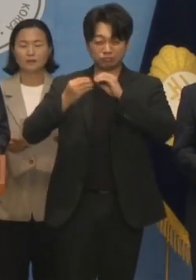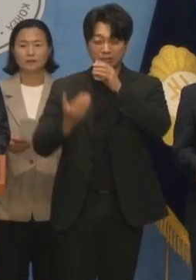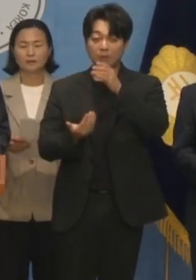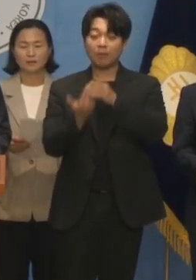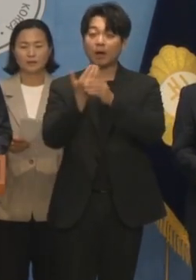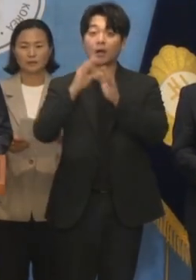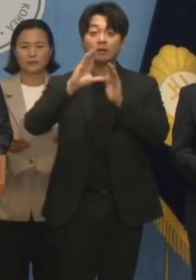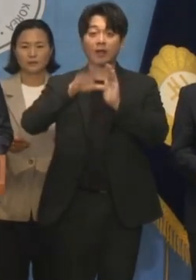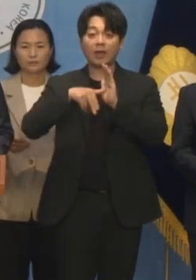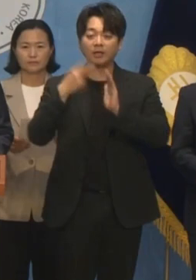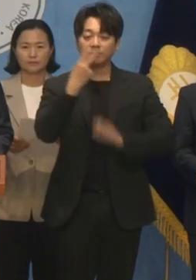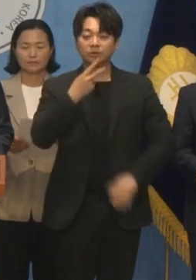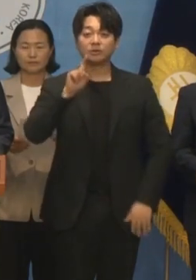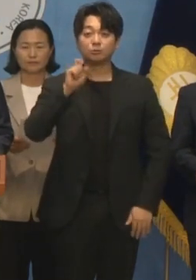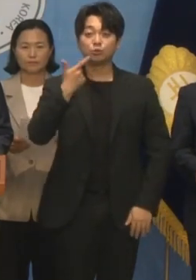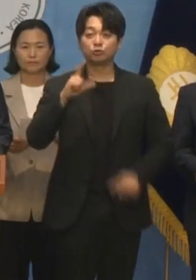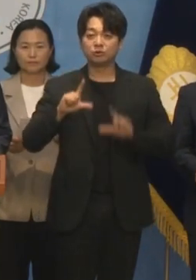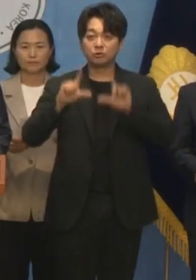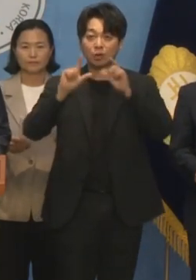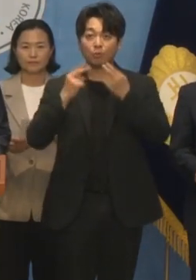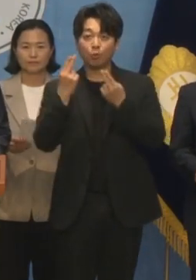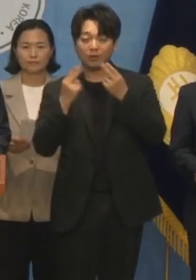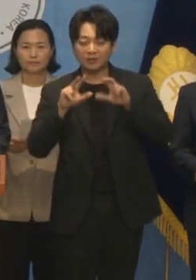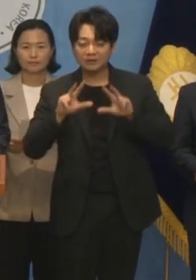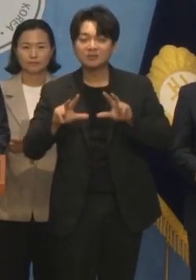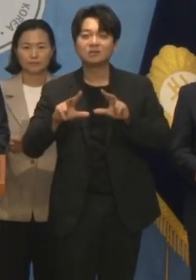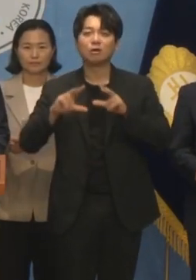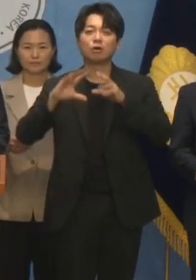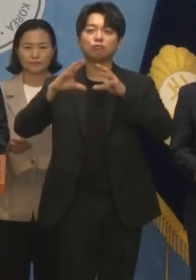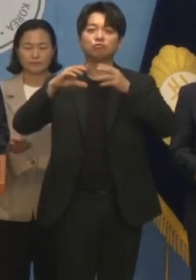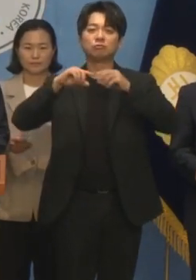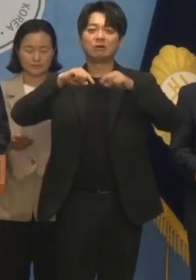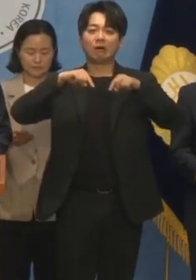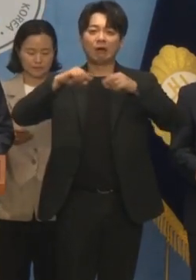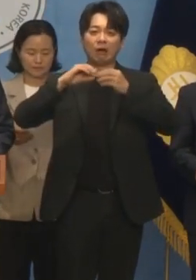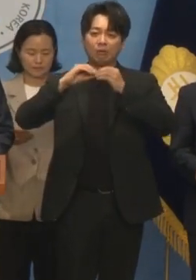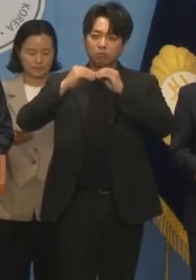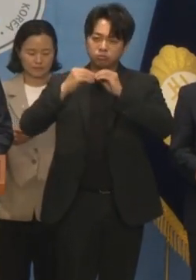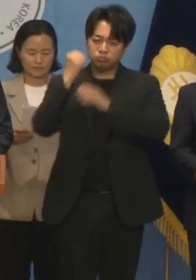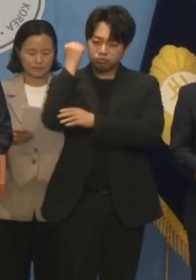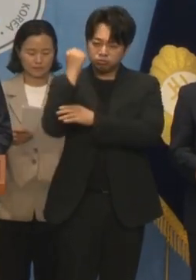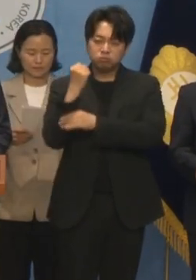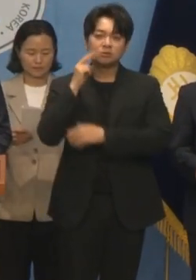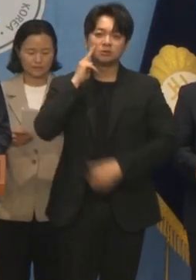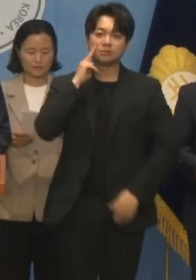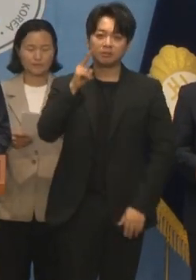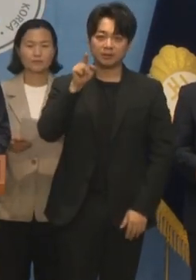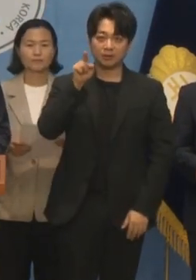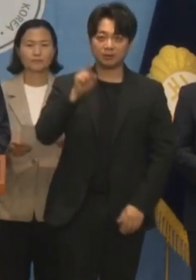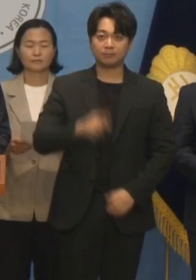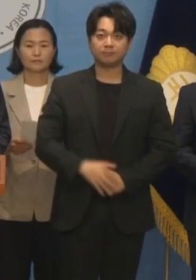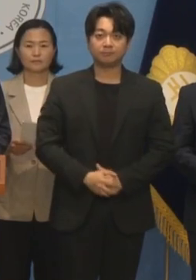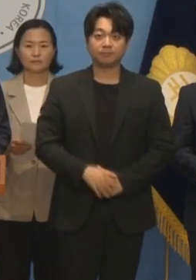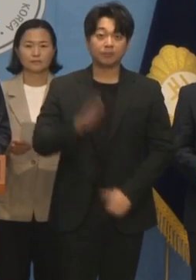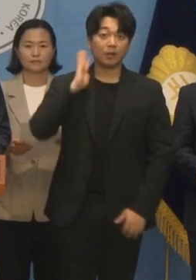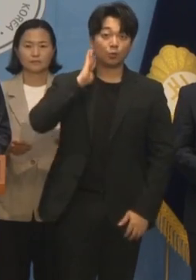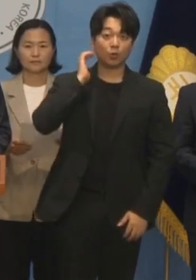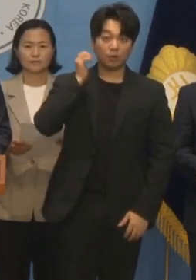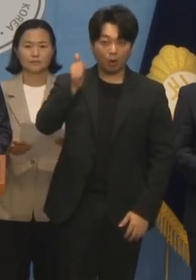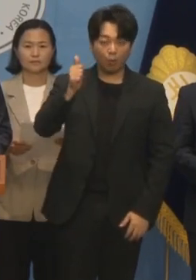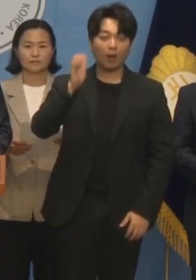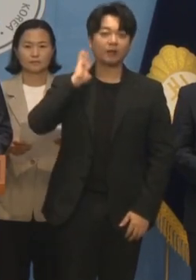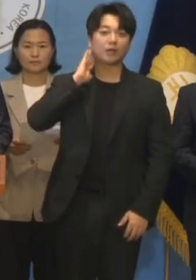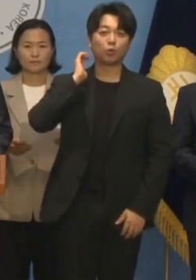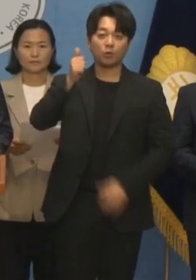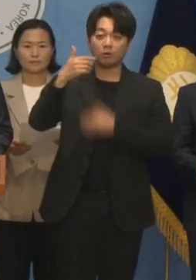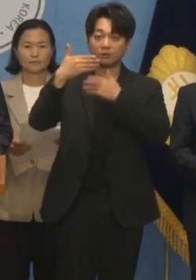2016년, 그때보다 국정 파행이 심각합니다. 대통령과 대통령실 그리고 집권